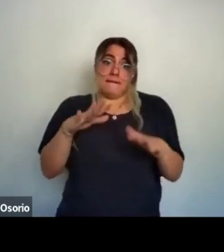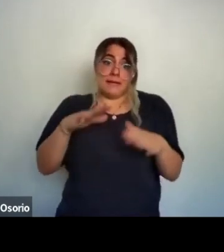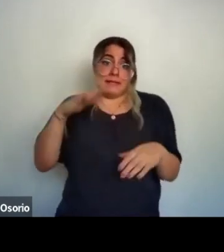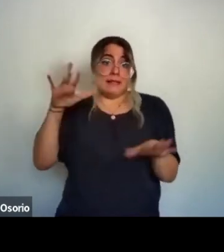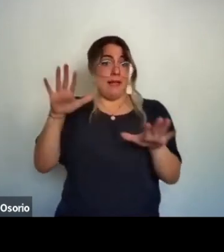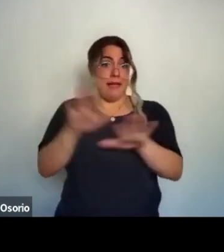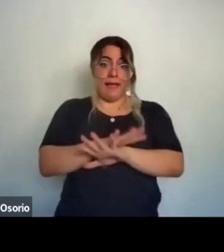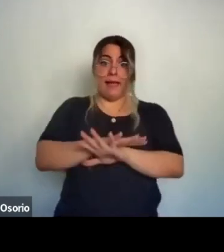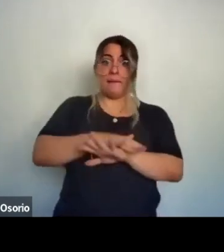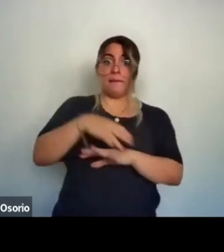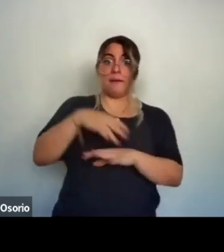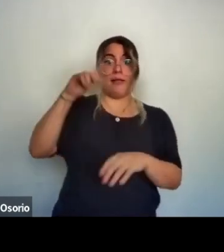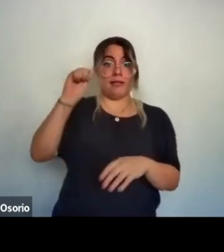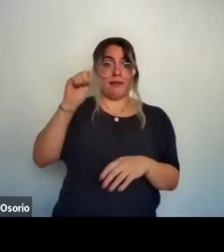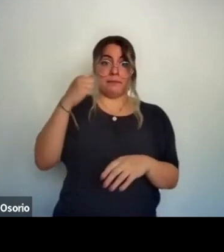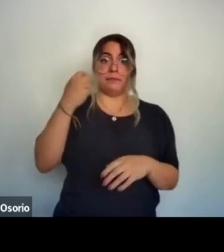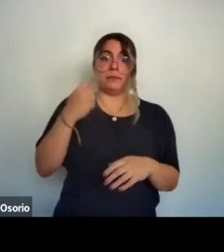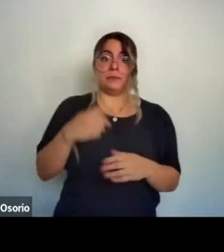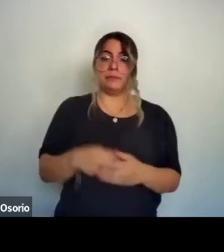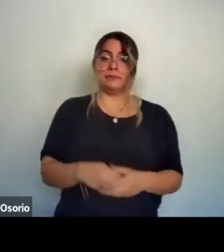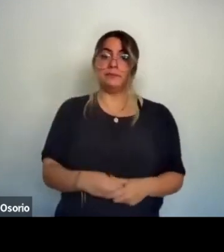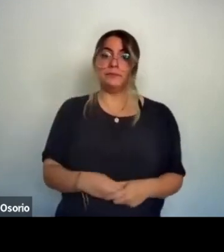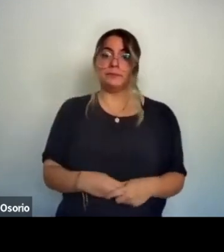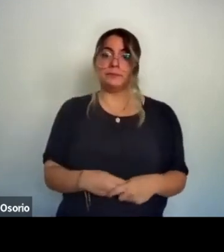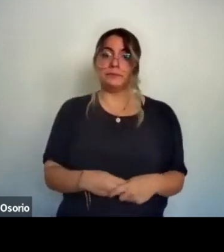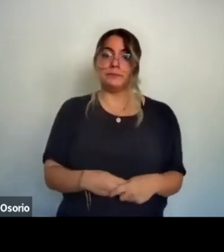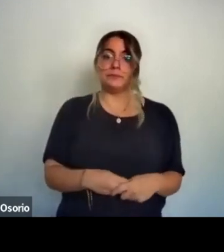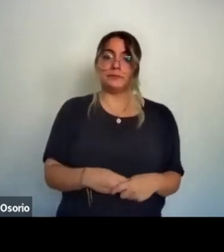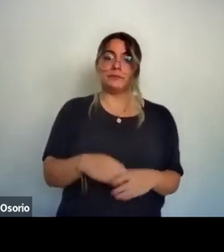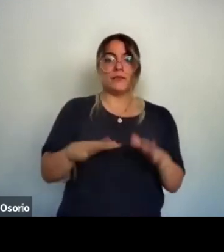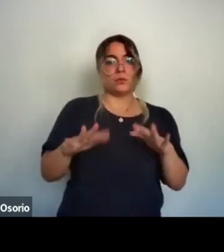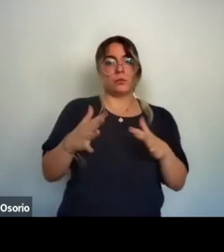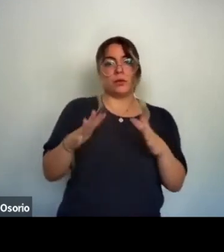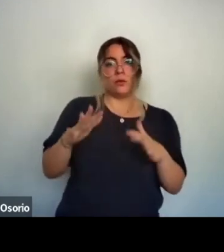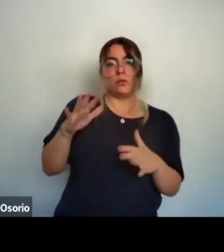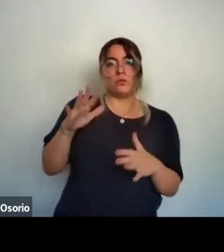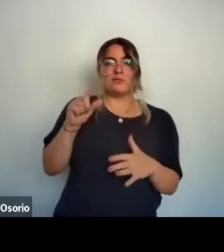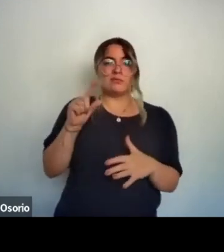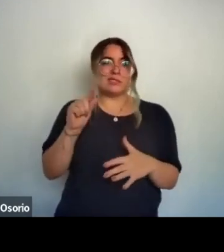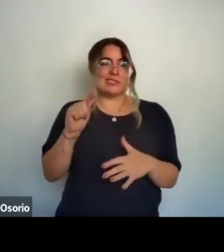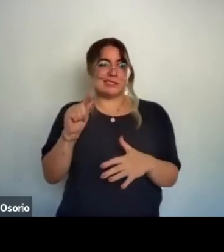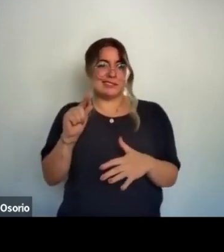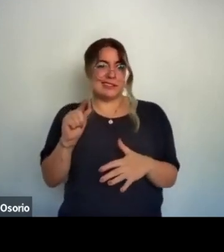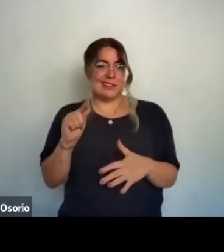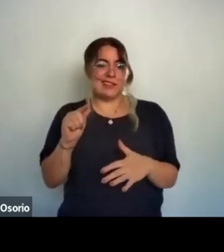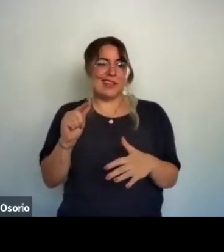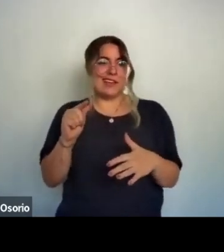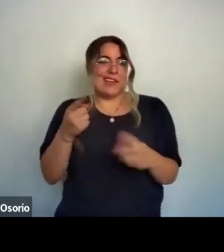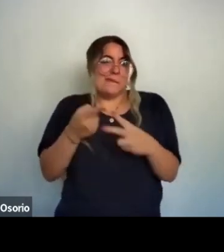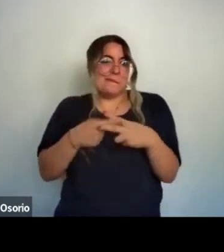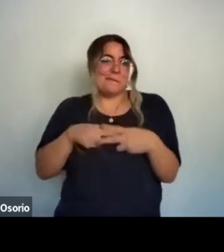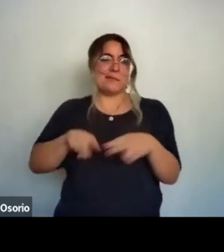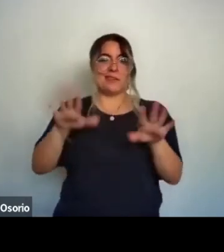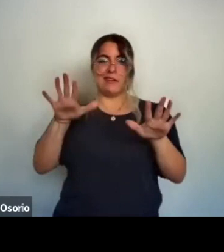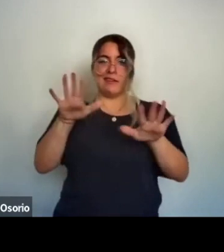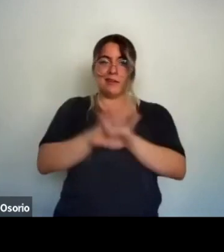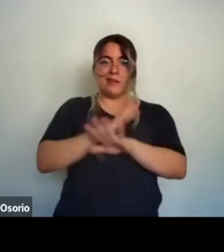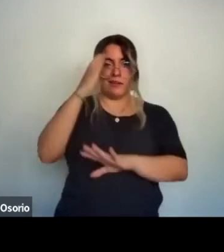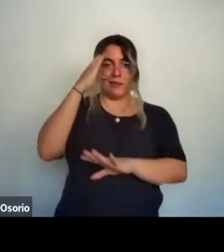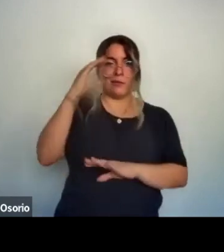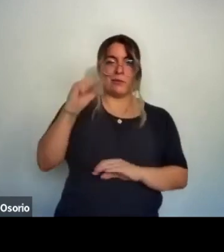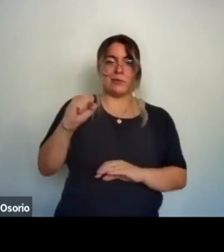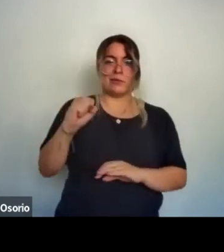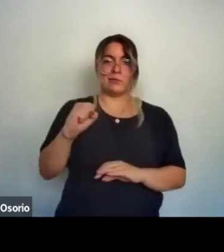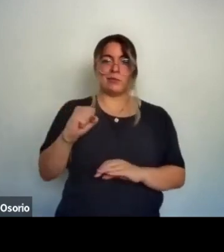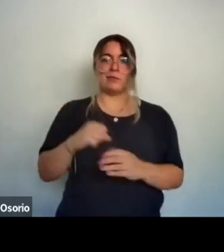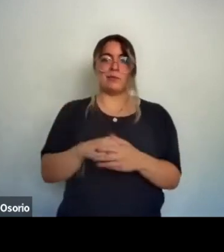en los años 70, principalmente en la década de los 80, se empiezan a formar y que posteriormente desde las